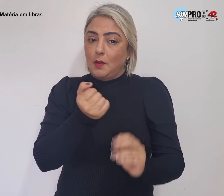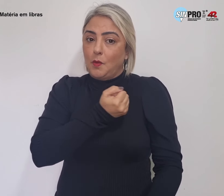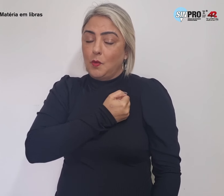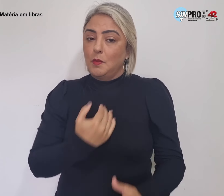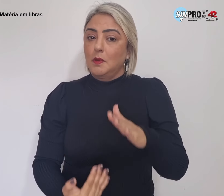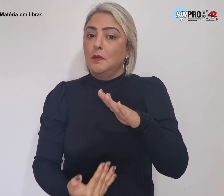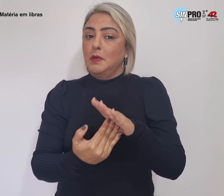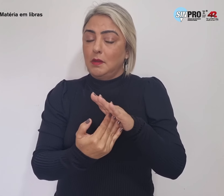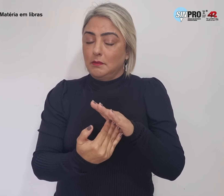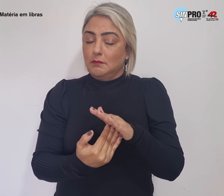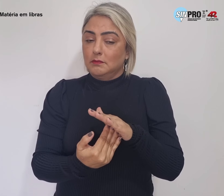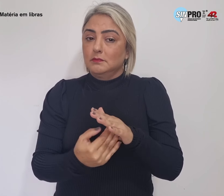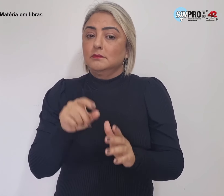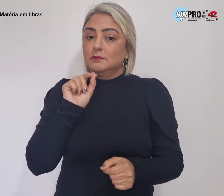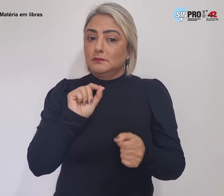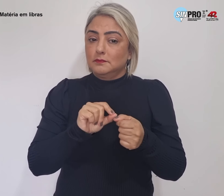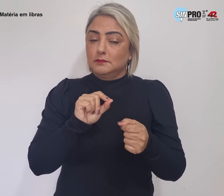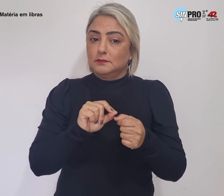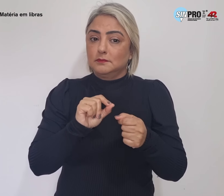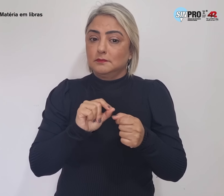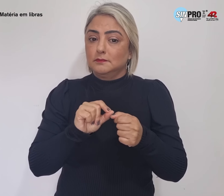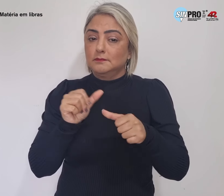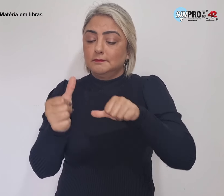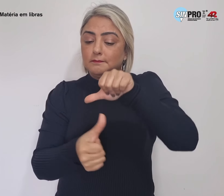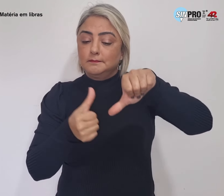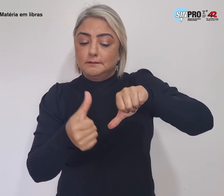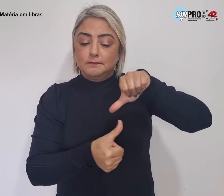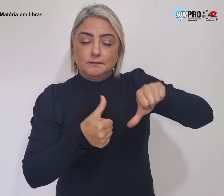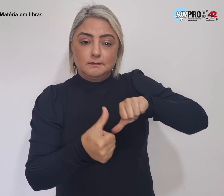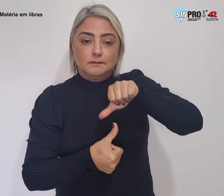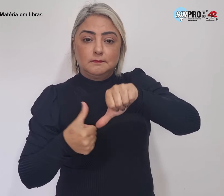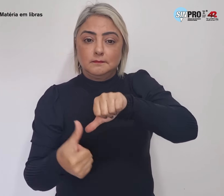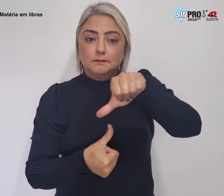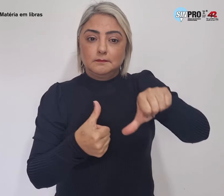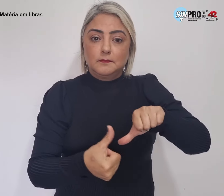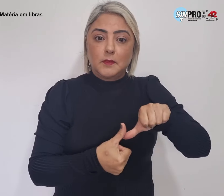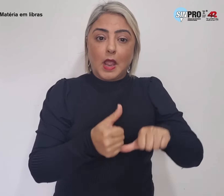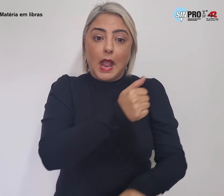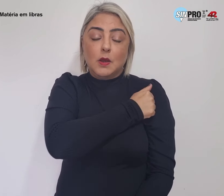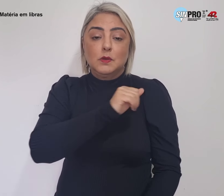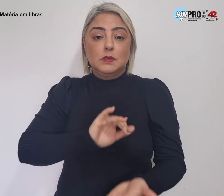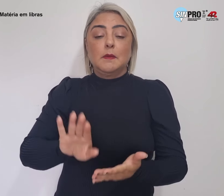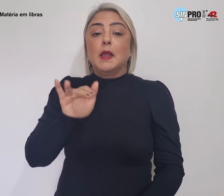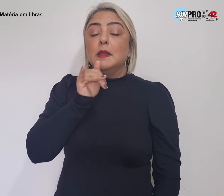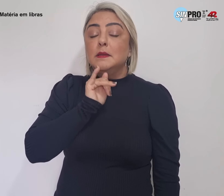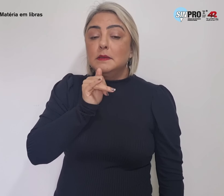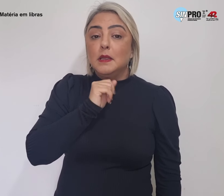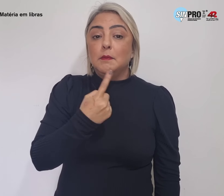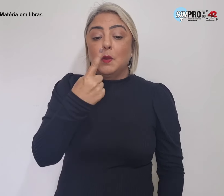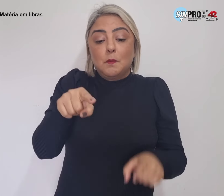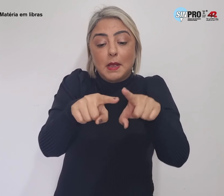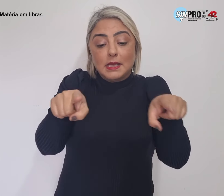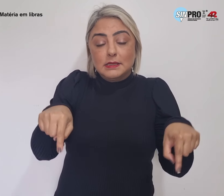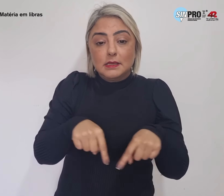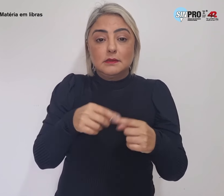rodízio com o excedente. Por exemplo, em uma sala de aula, o limite máximo de alunos